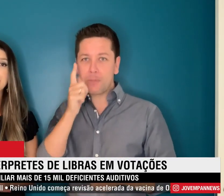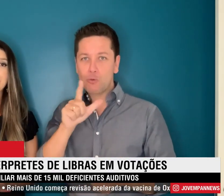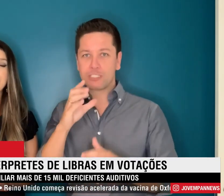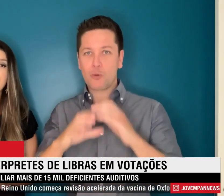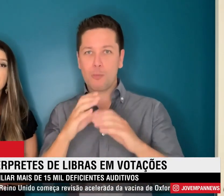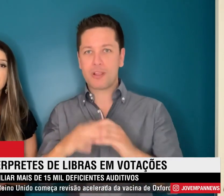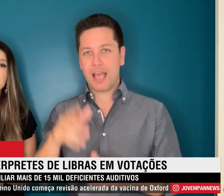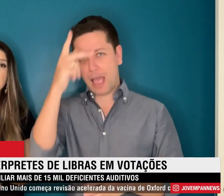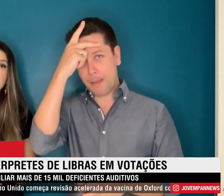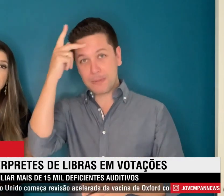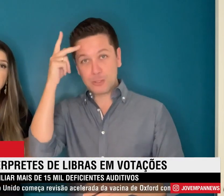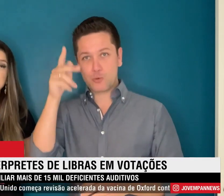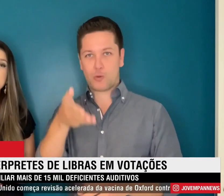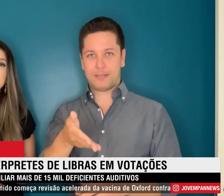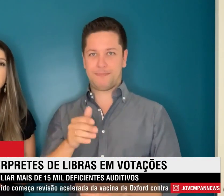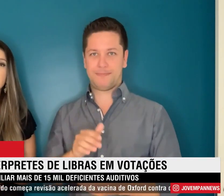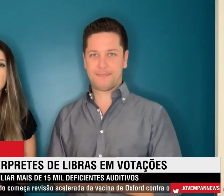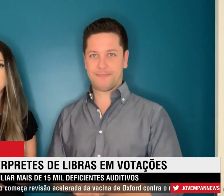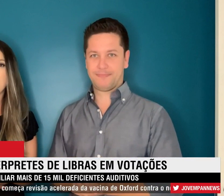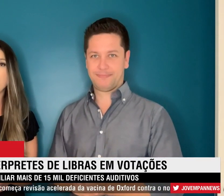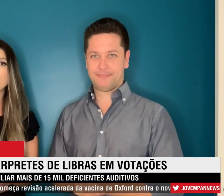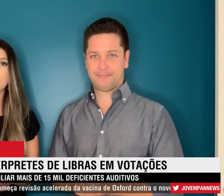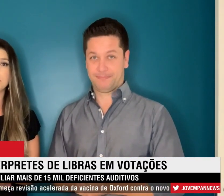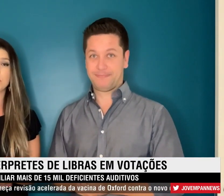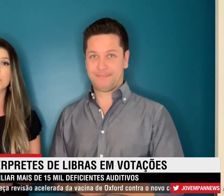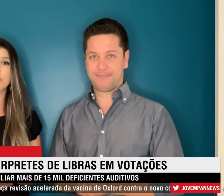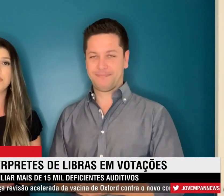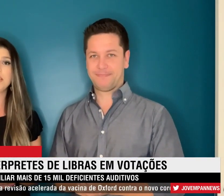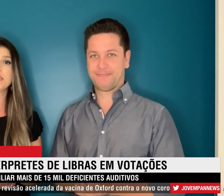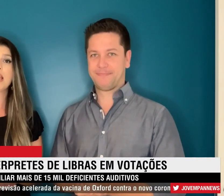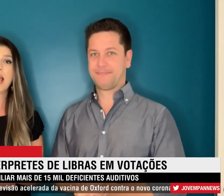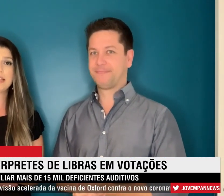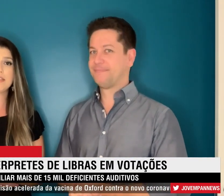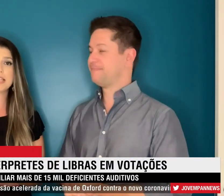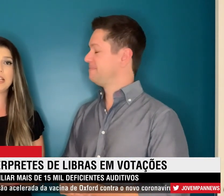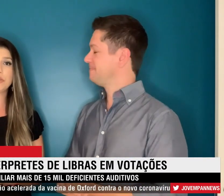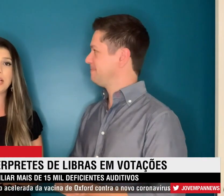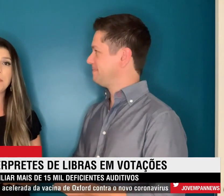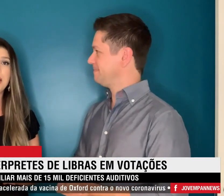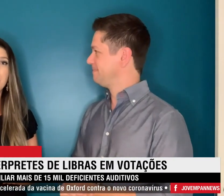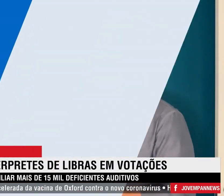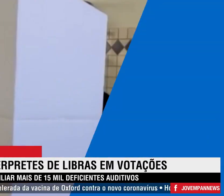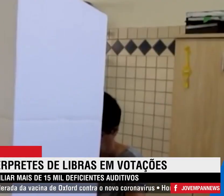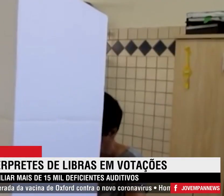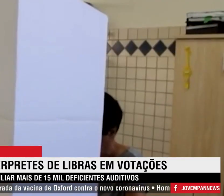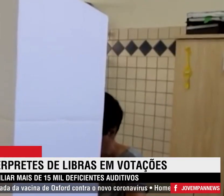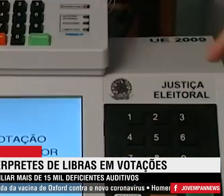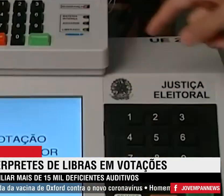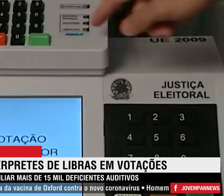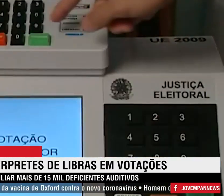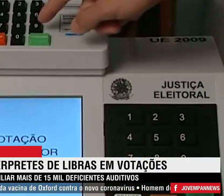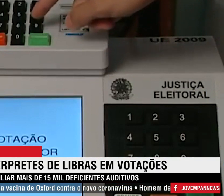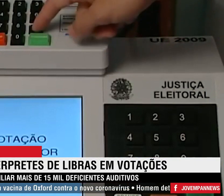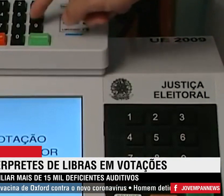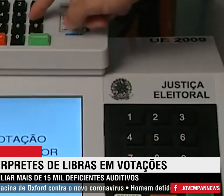então né Eu sempre tive paciência e me comunicar com as pessoas ouvintes através da leitura labial no